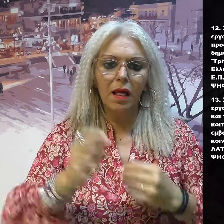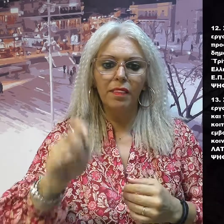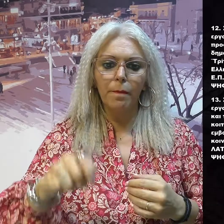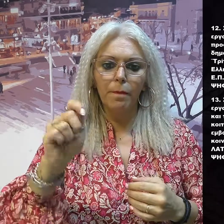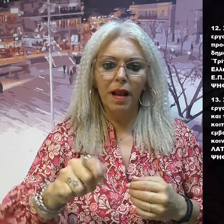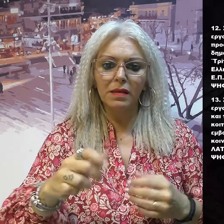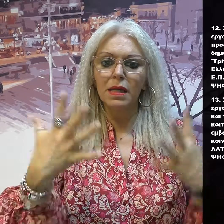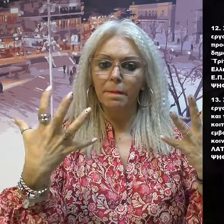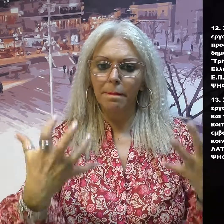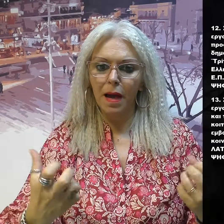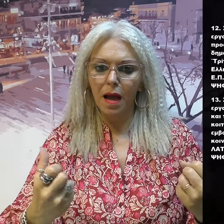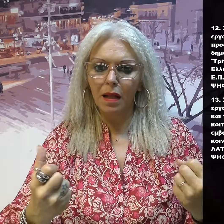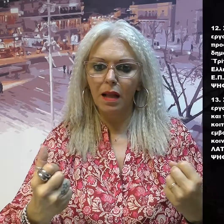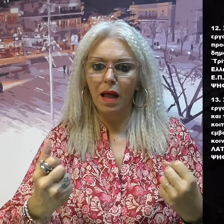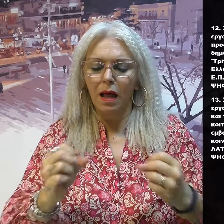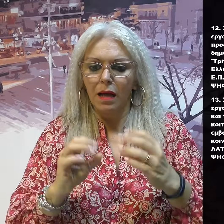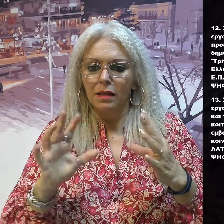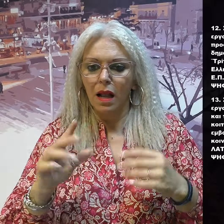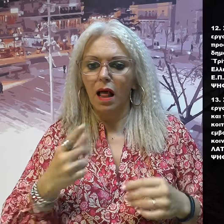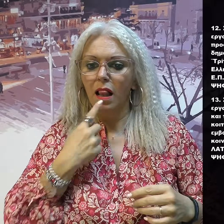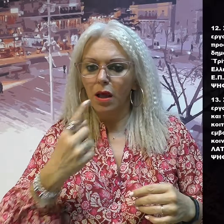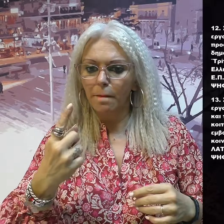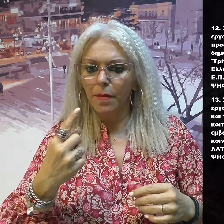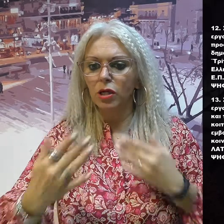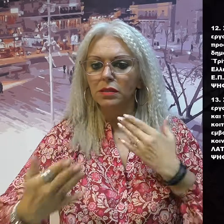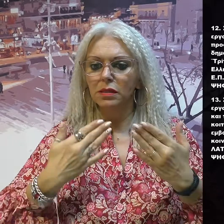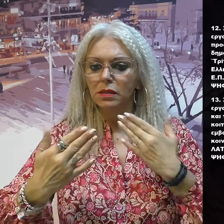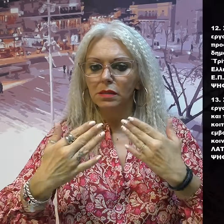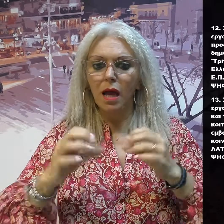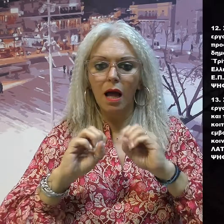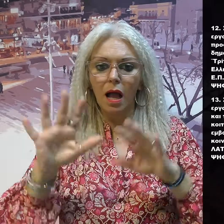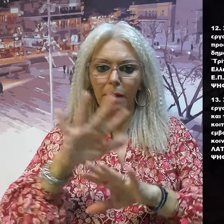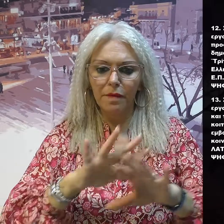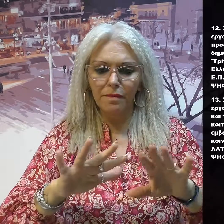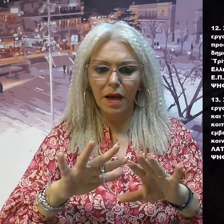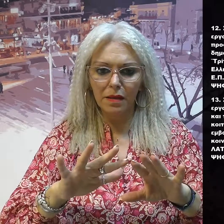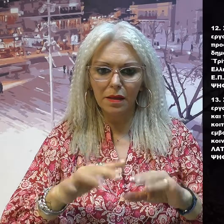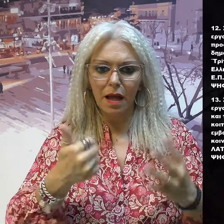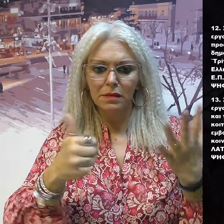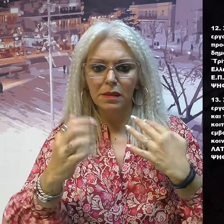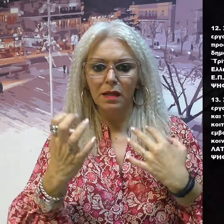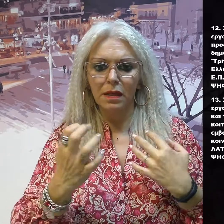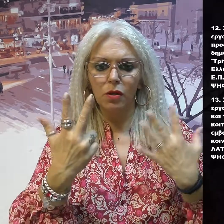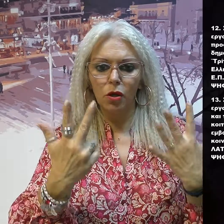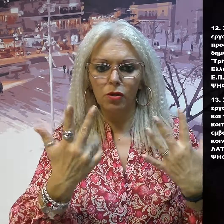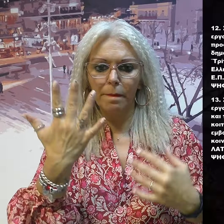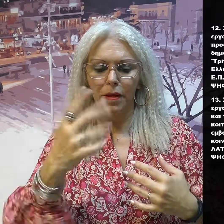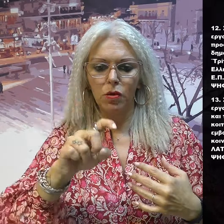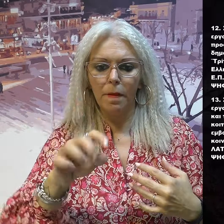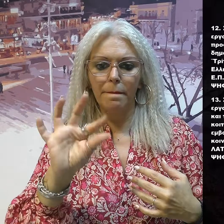18.397,57 τετραγωνικών μέτρων στη θέση Τρίτη Λάκα της κοινότητας Πολυμήλου Δημοτικής Ενότητας Ελισπών του Δήμου Κοζάνης από την εταιρεία